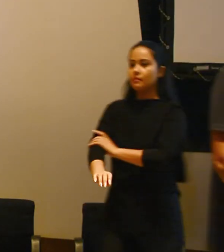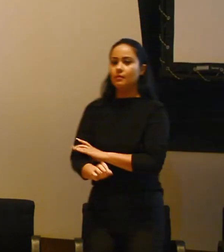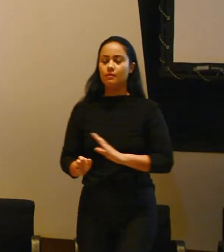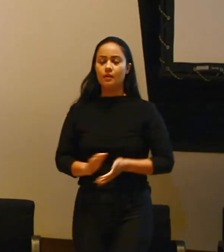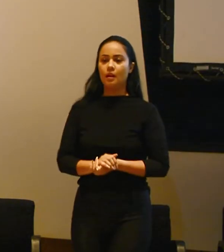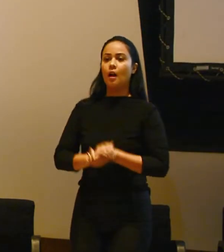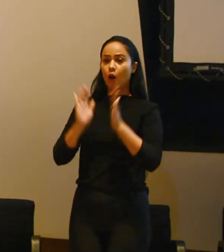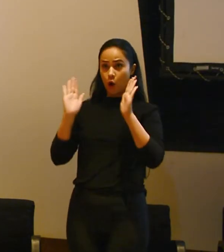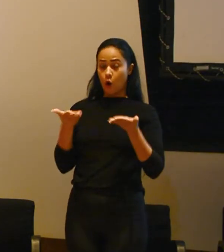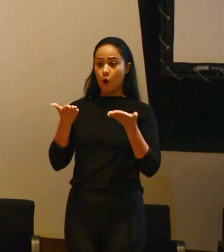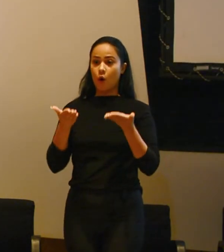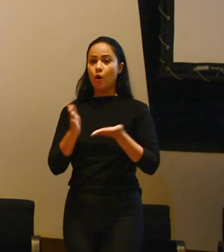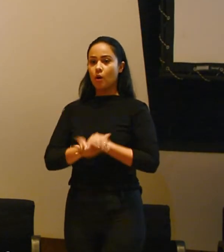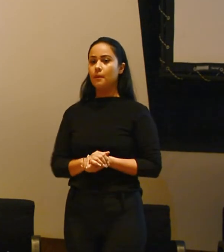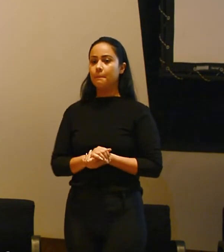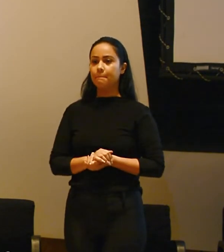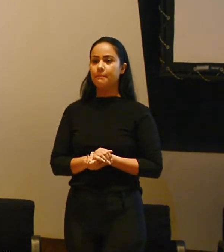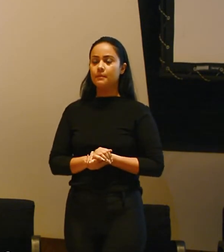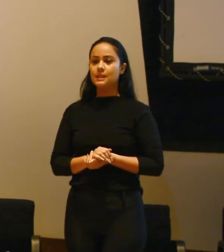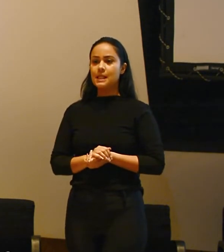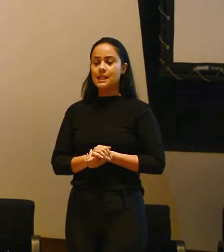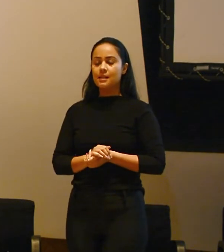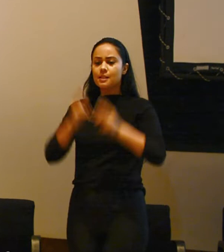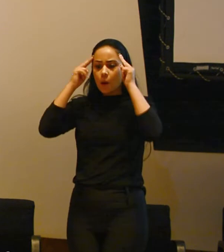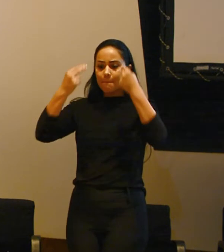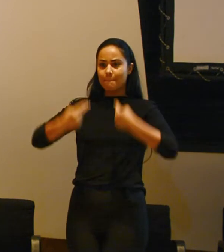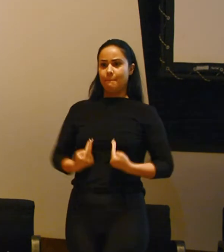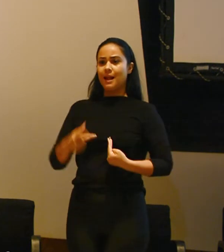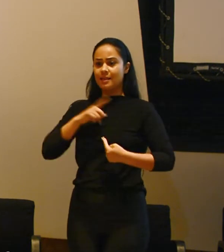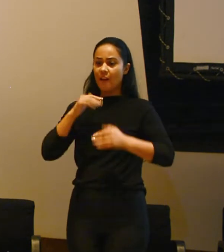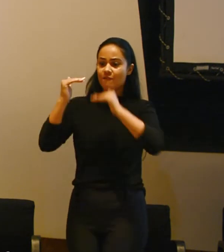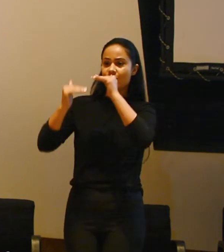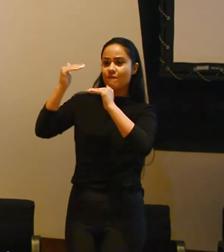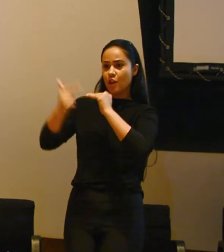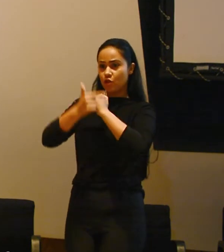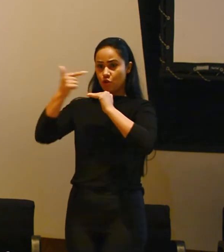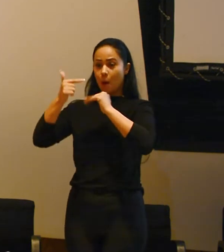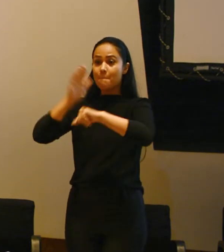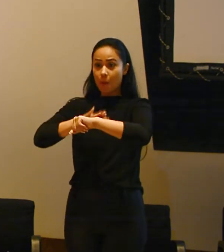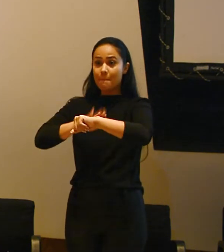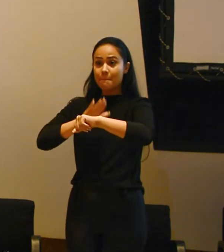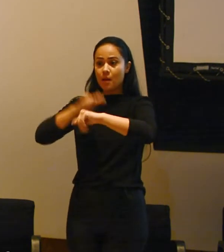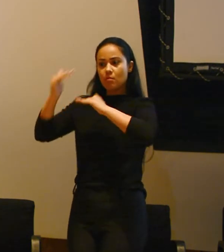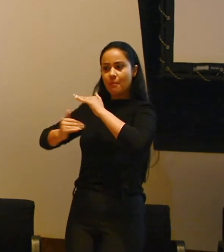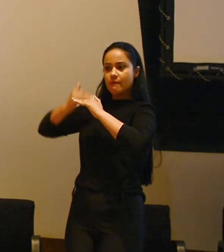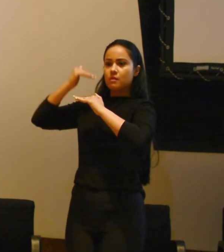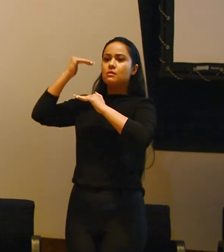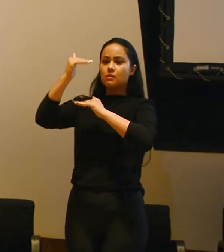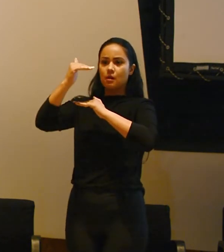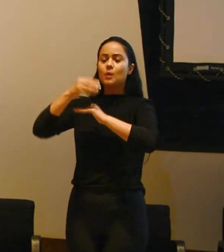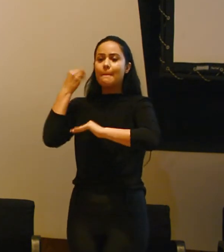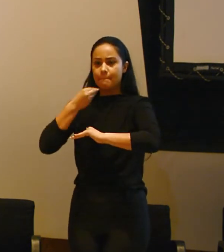agora, já em seres humanos, já está em fase 2, ou seja, já está num momento bem avançado